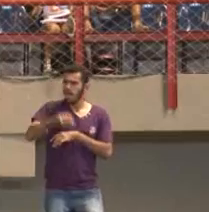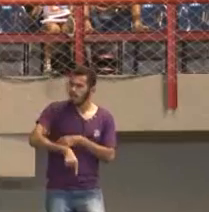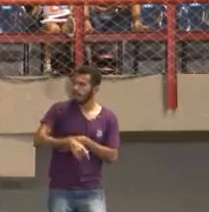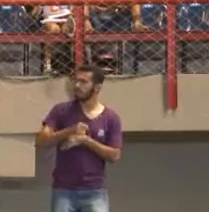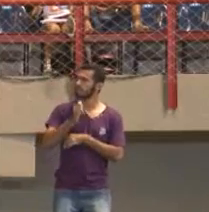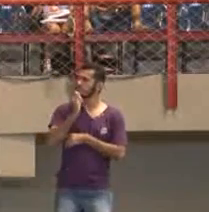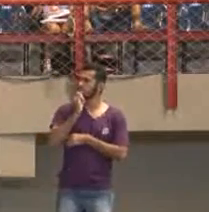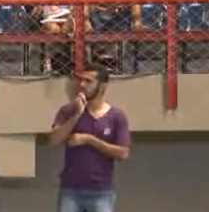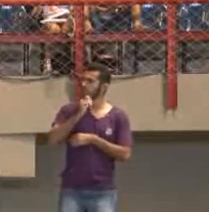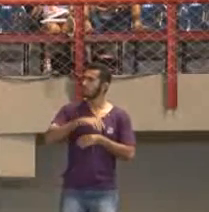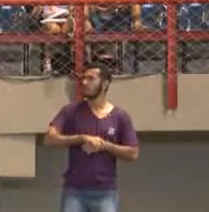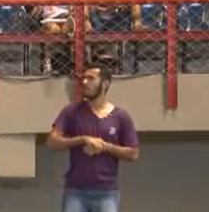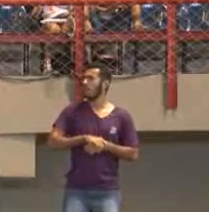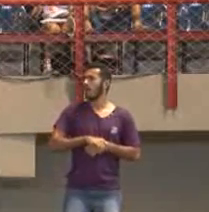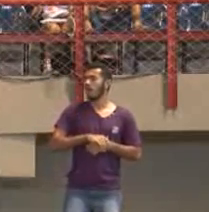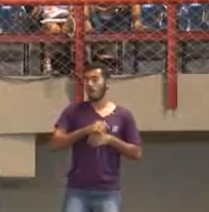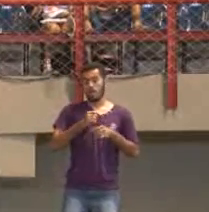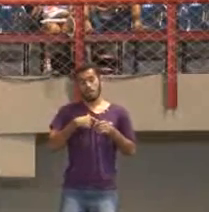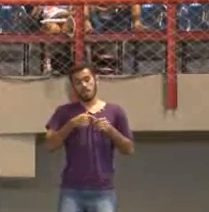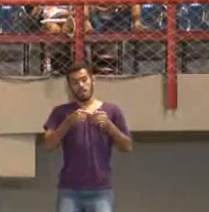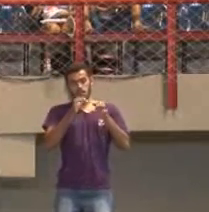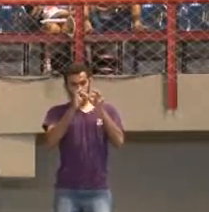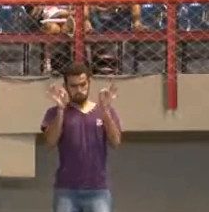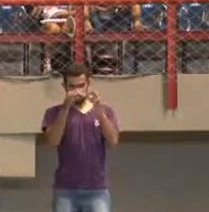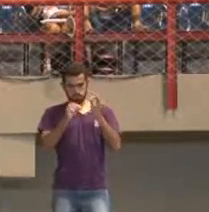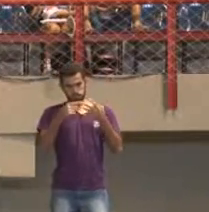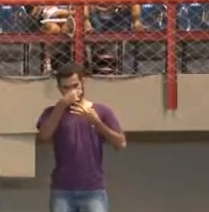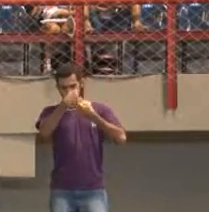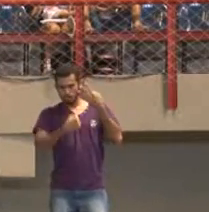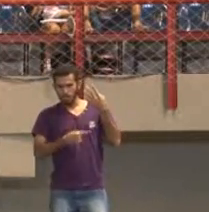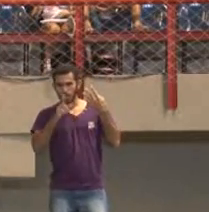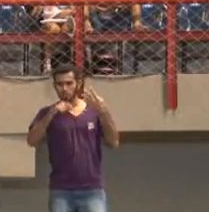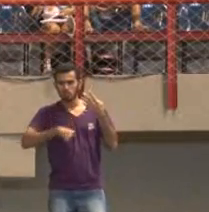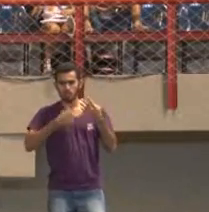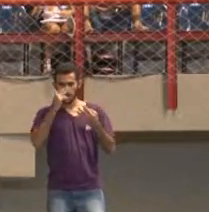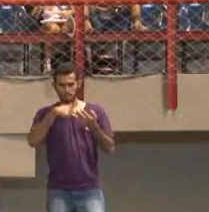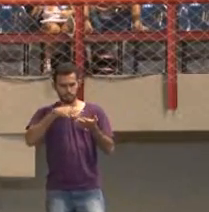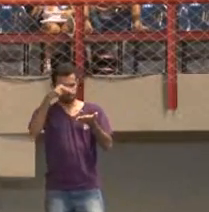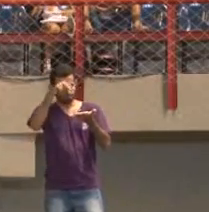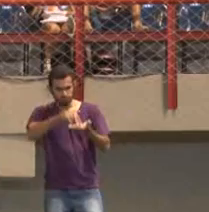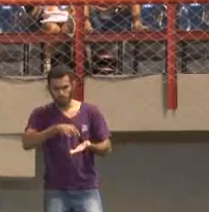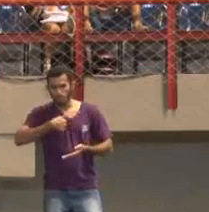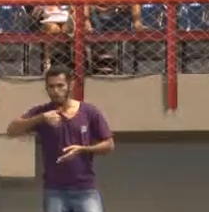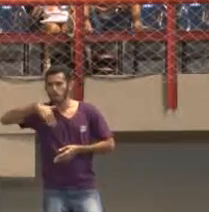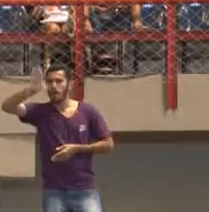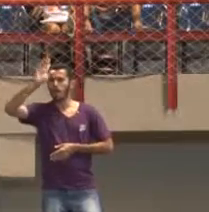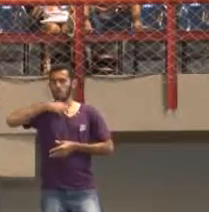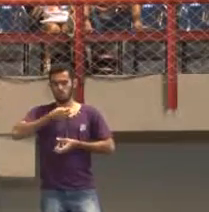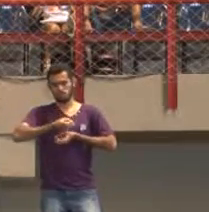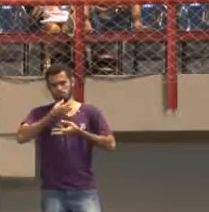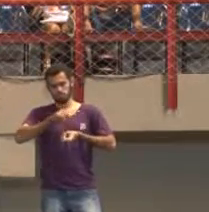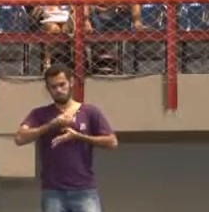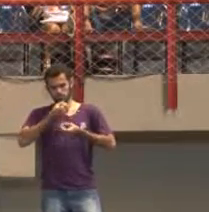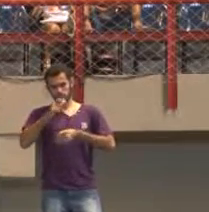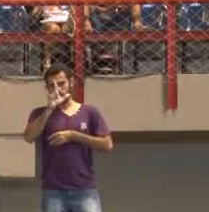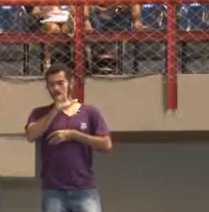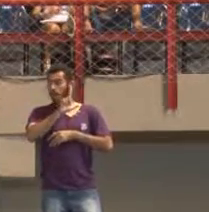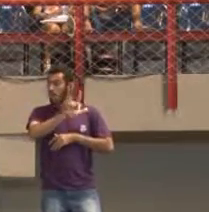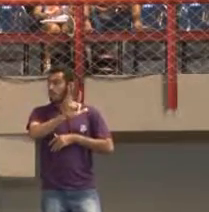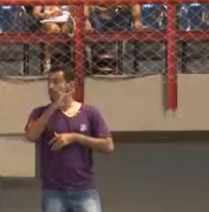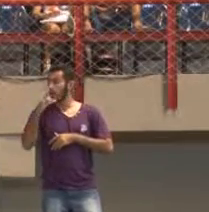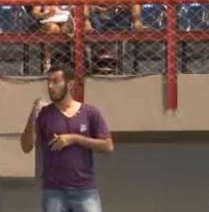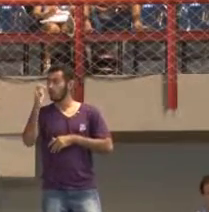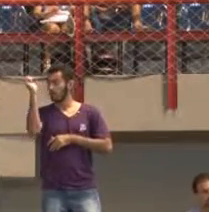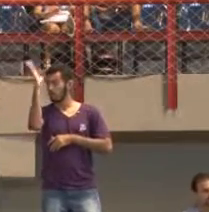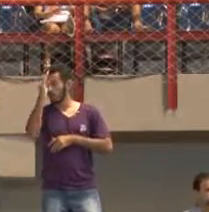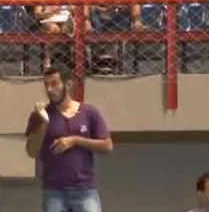A quadrinha popular vai ser a base para o maior poema da literatura brasileira. Minha